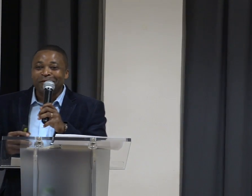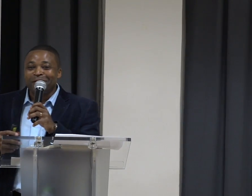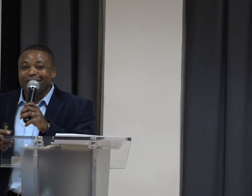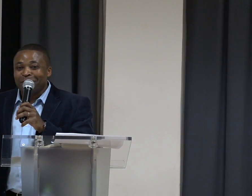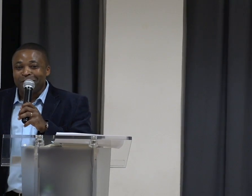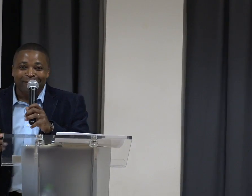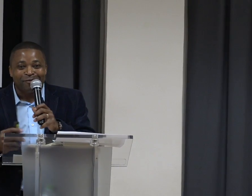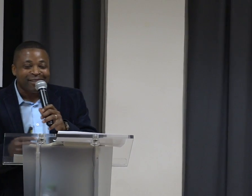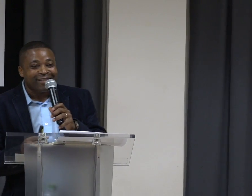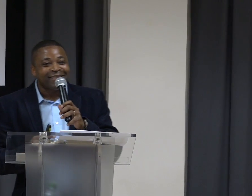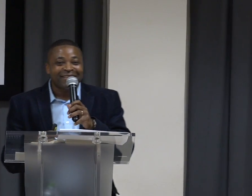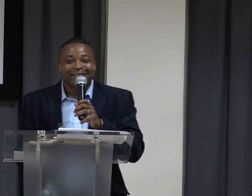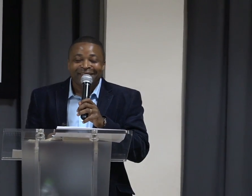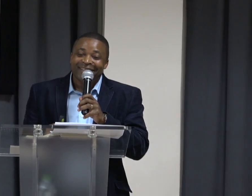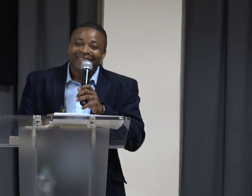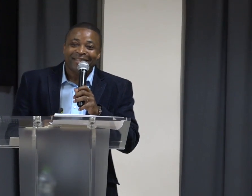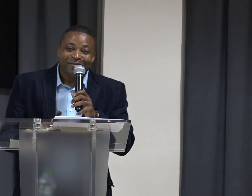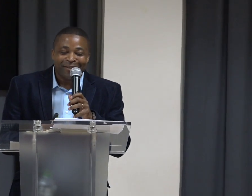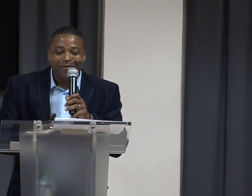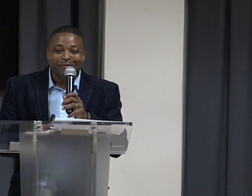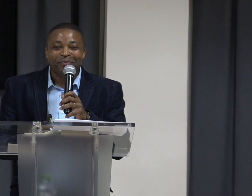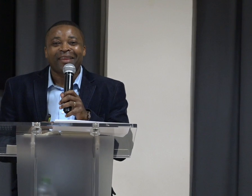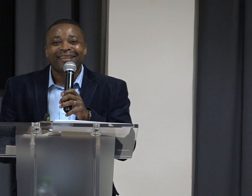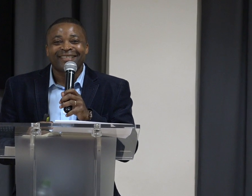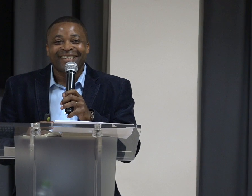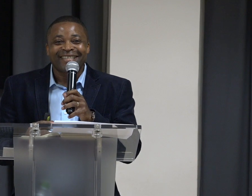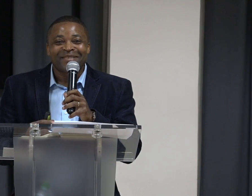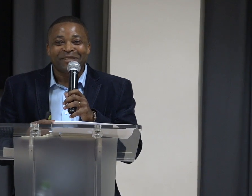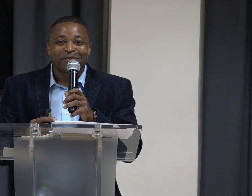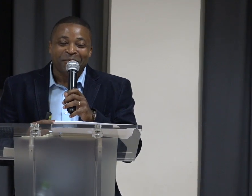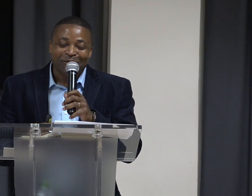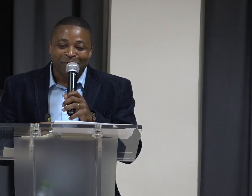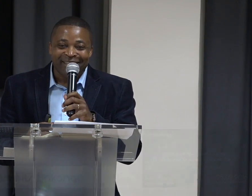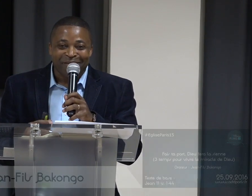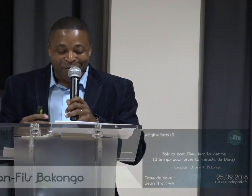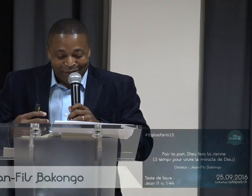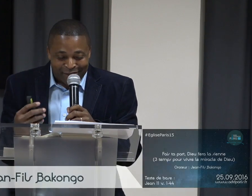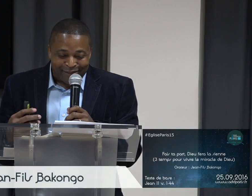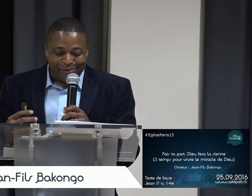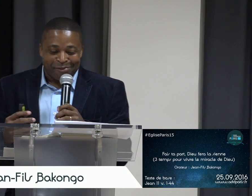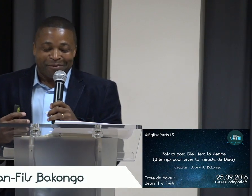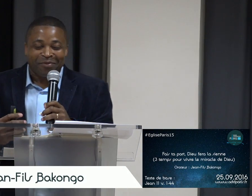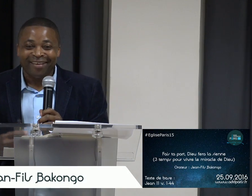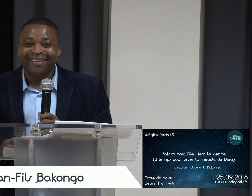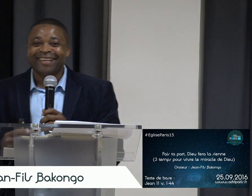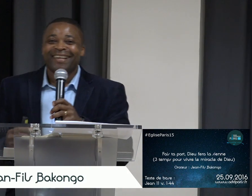rigoler, de dire bonjour à votre voisin, faites-le. Mais ne soyez pas trop sérieux parce que ça